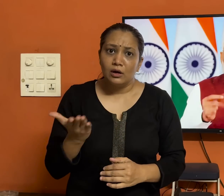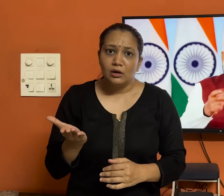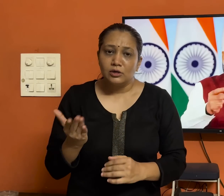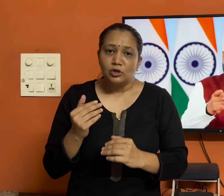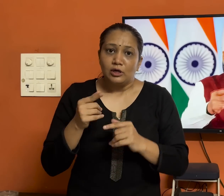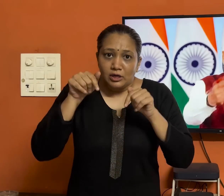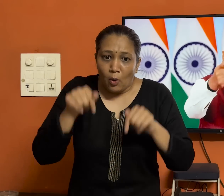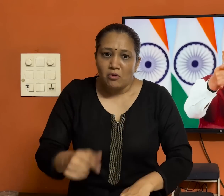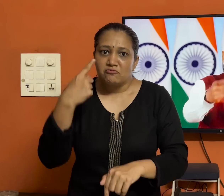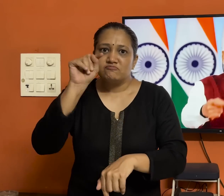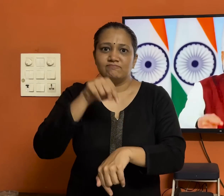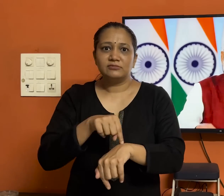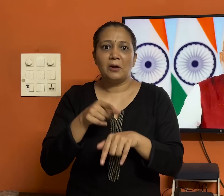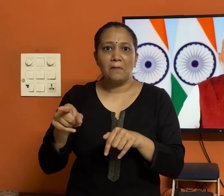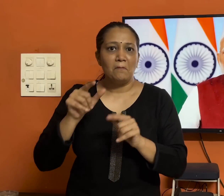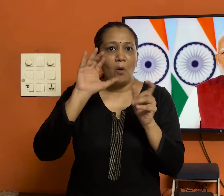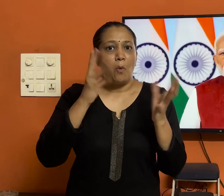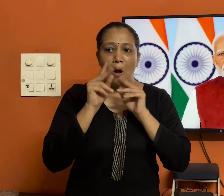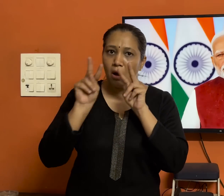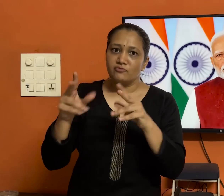इसका समय आ चुका है।